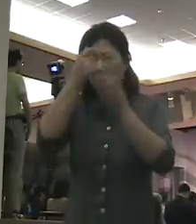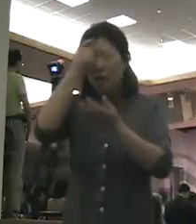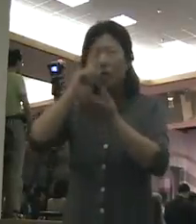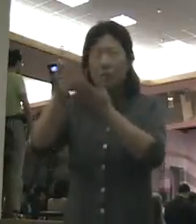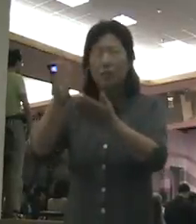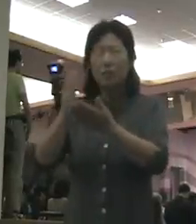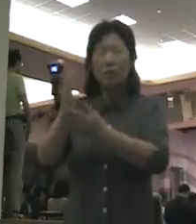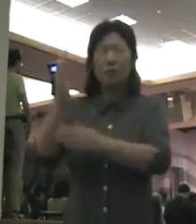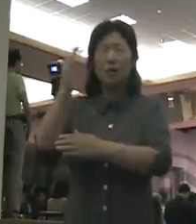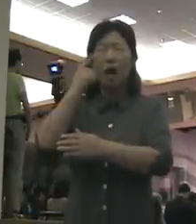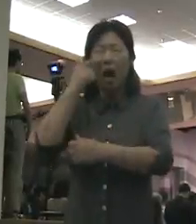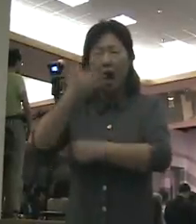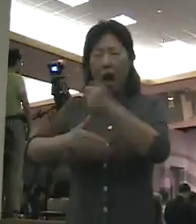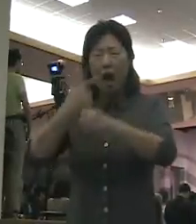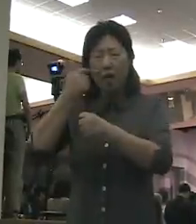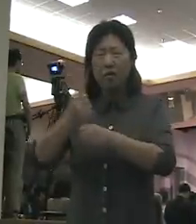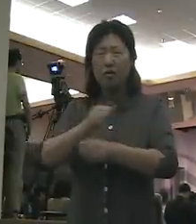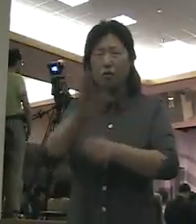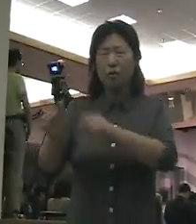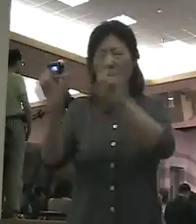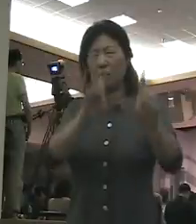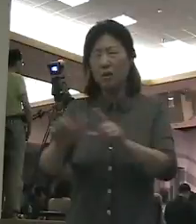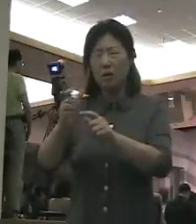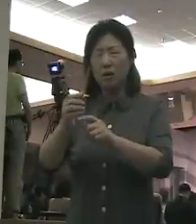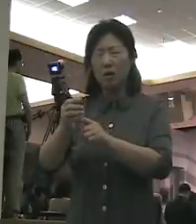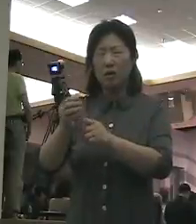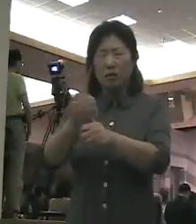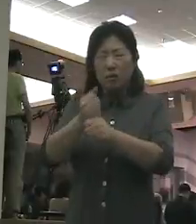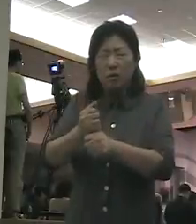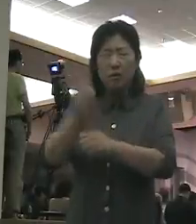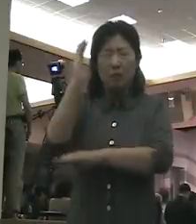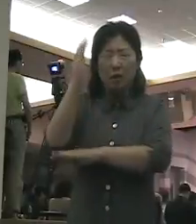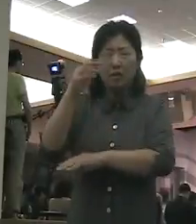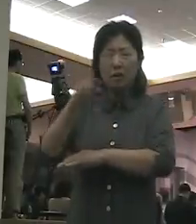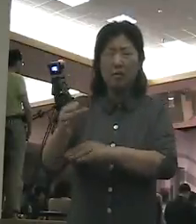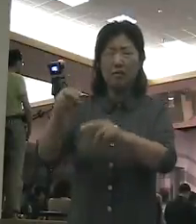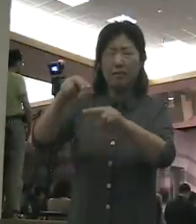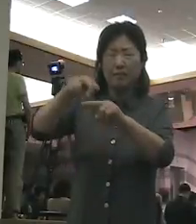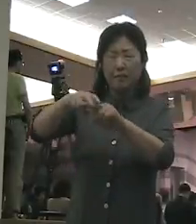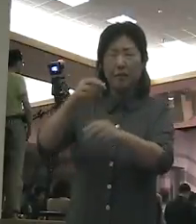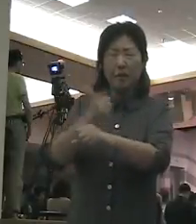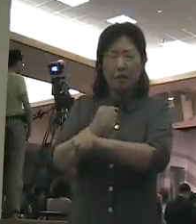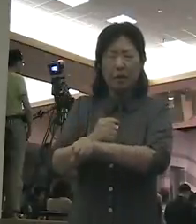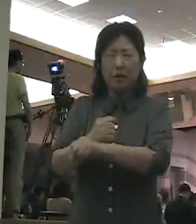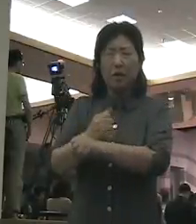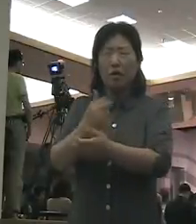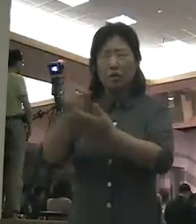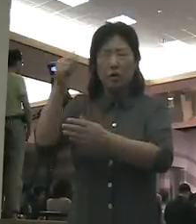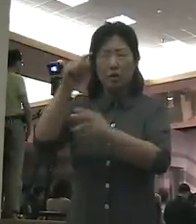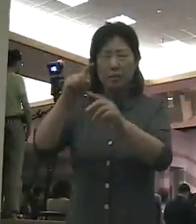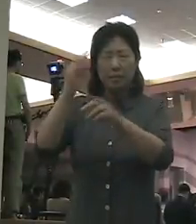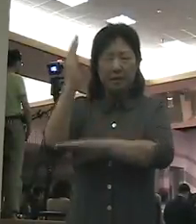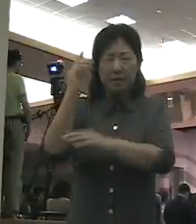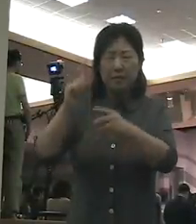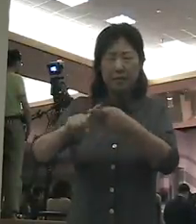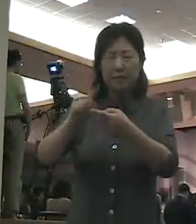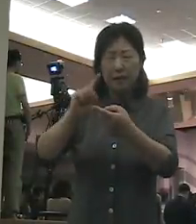말씀하시는 아버지 하나님, 우리의 삶을 붙들어 말씀 앞에 서게 하시고 주님의 마음에 합당한 자들이 되게 하여 주시옵소서. 말씀을 전하시는 김승욱 목사님을